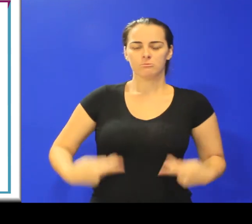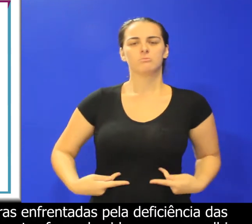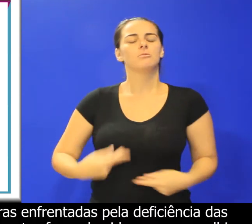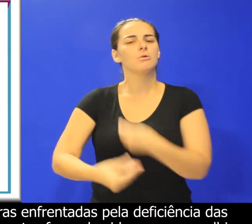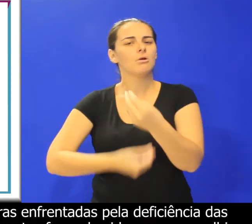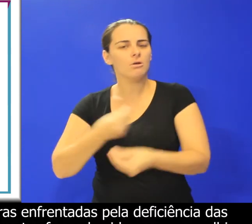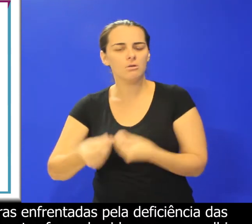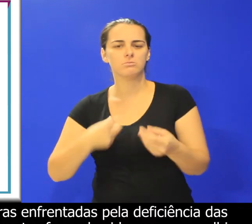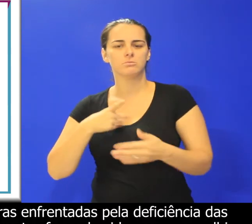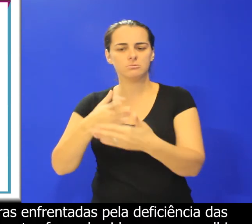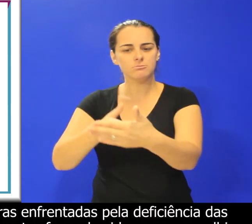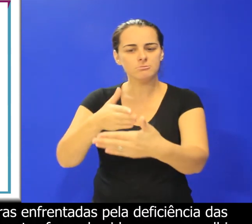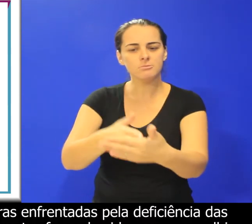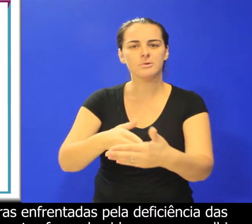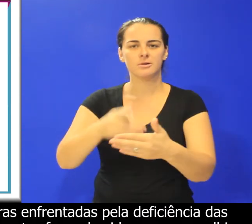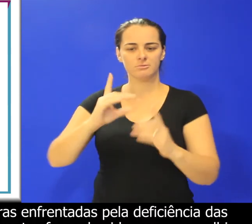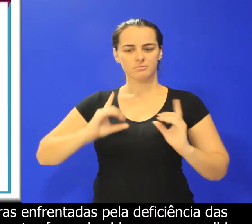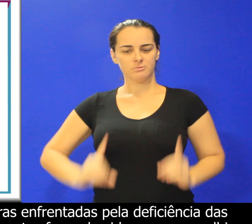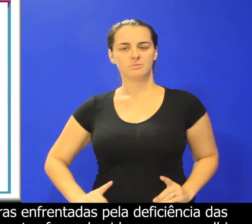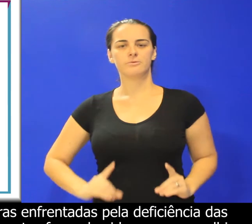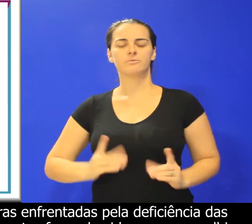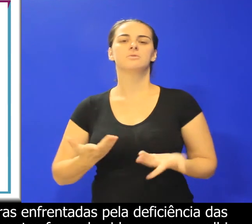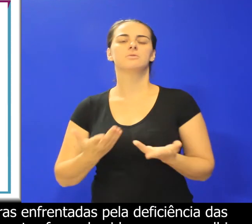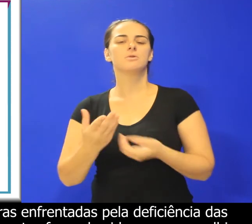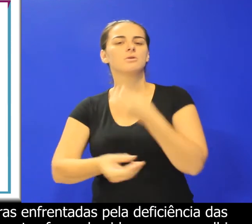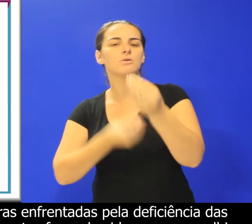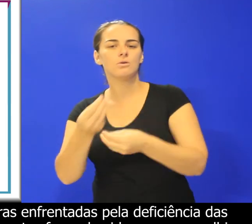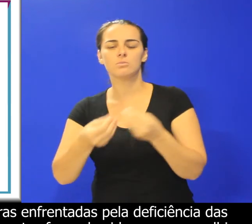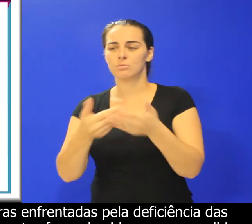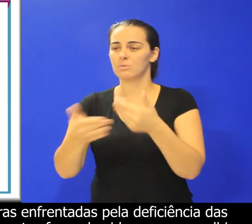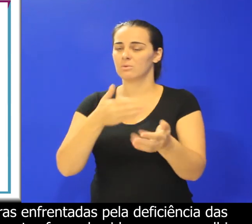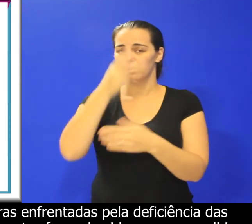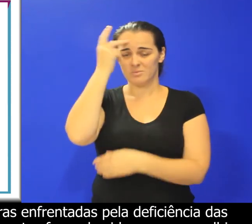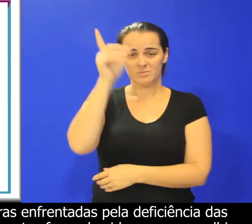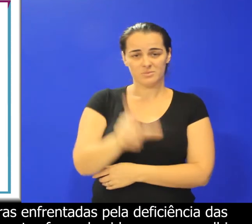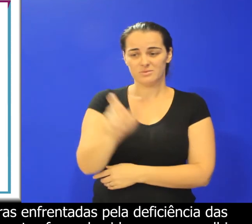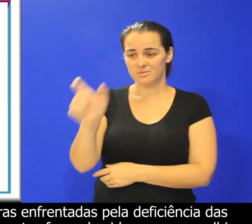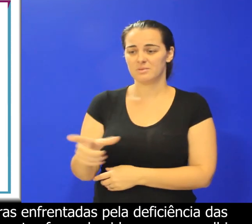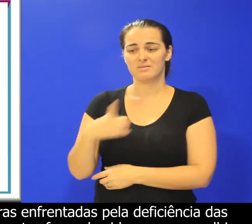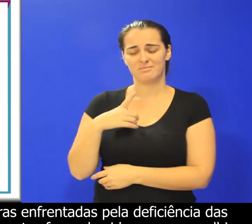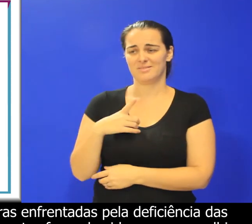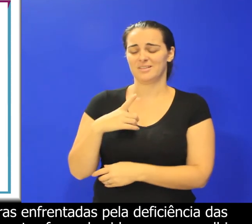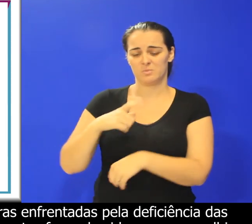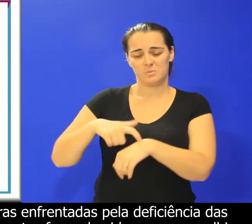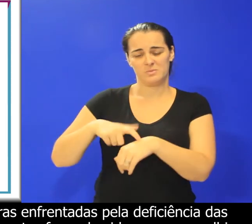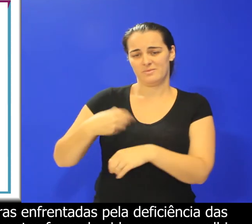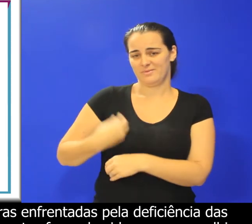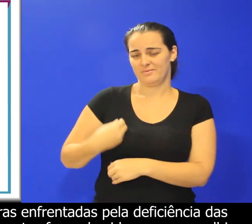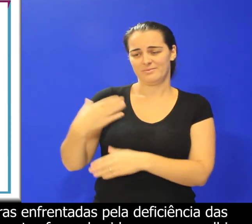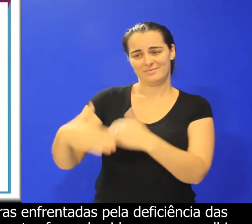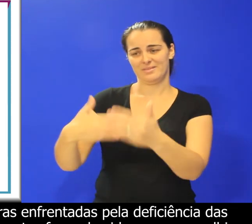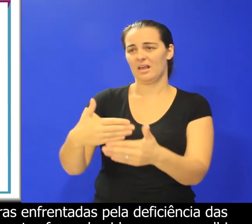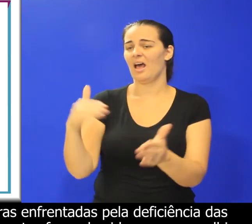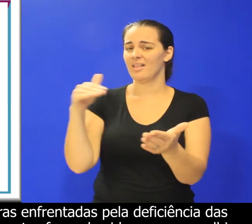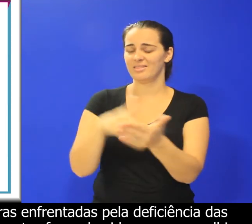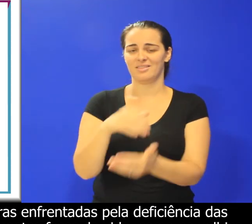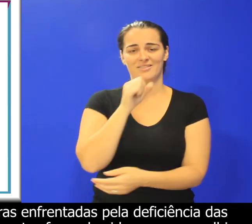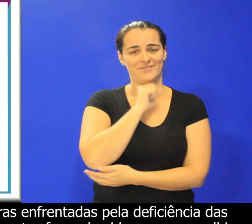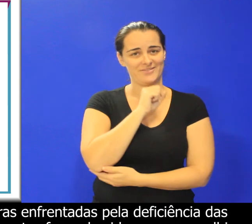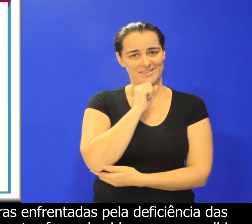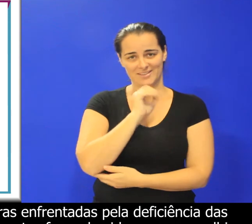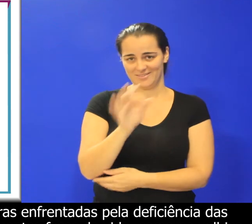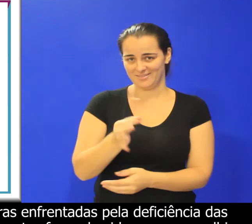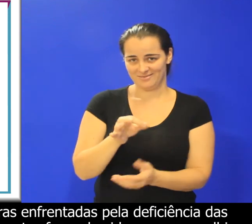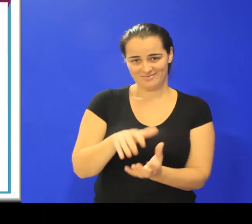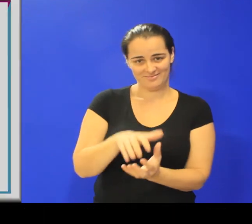humana, ressurgiu e aproximou as barreiras enfrentadas pela deficiência das enfrentadas por todos nós em diferentes fases da vida,